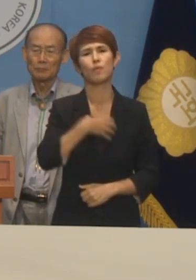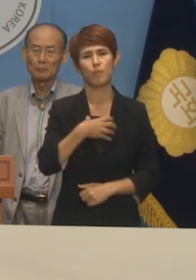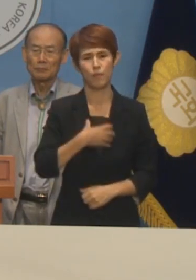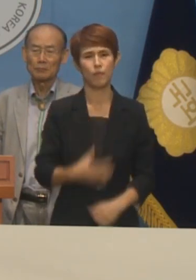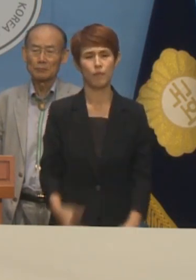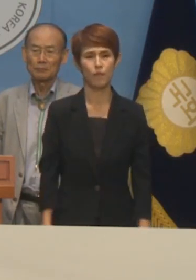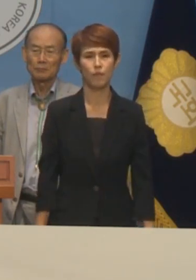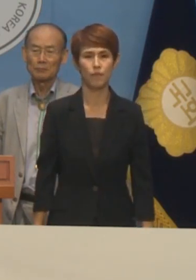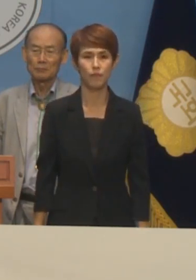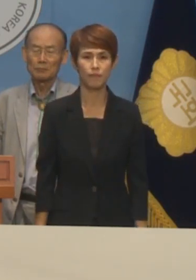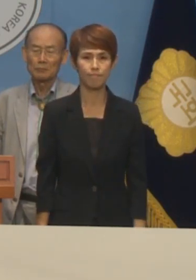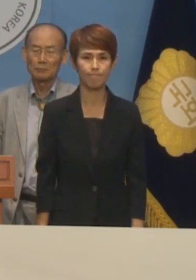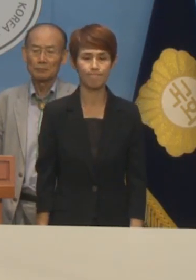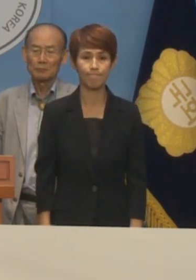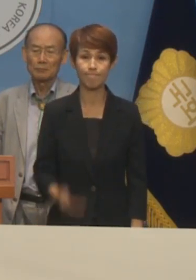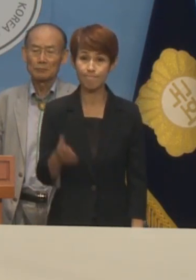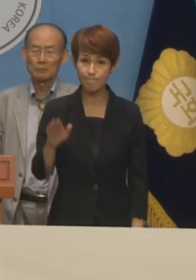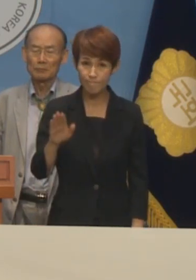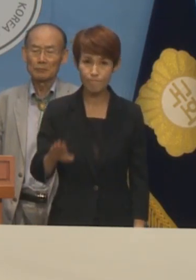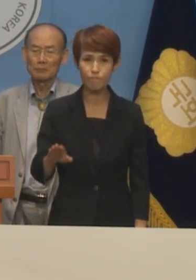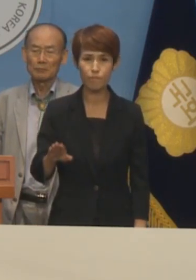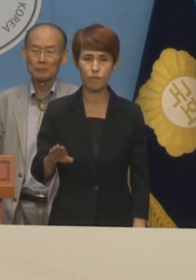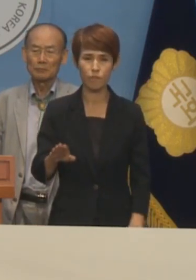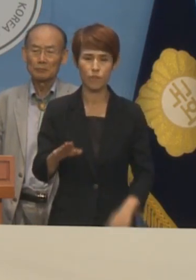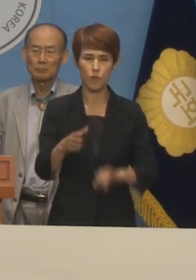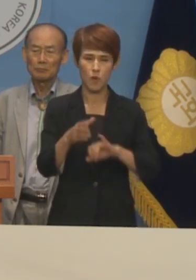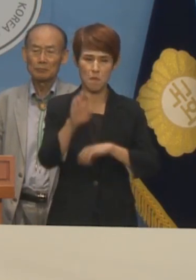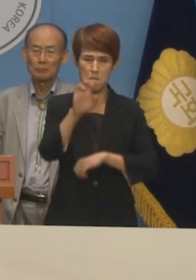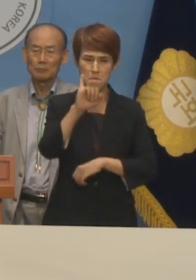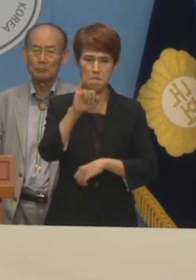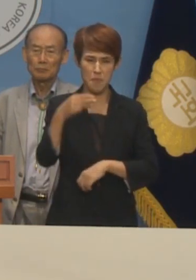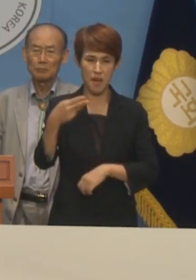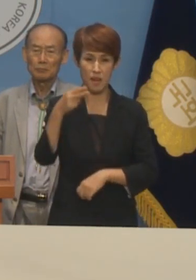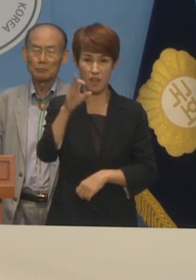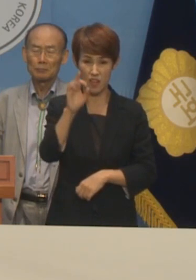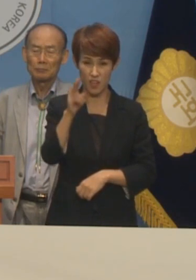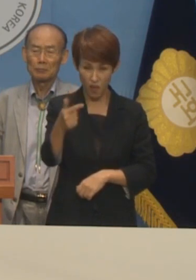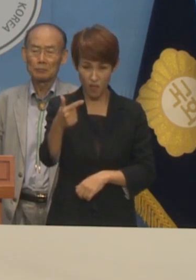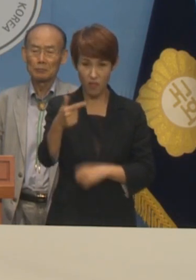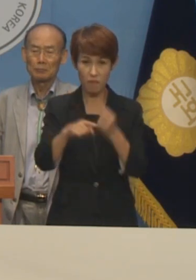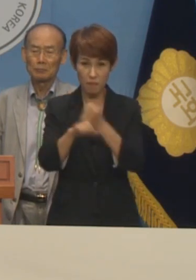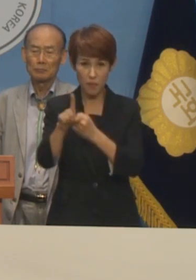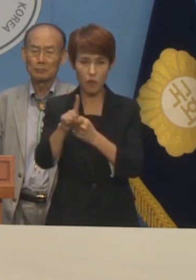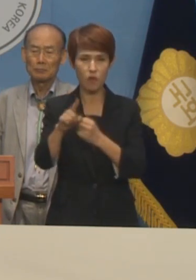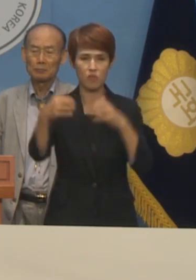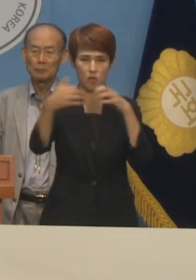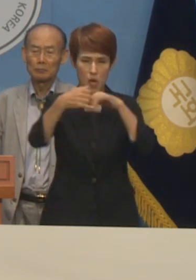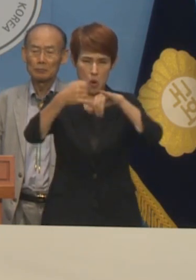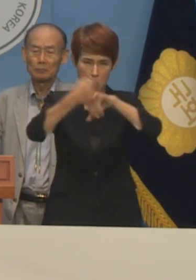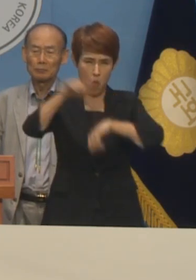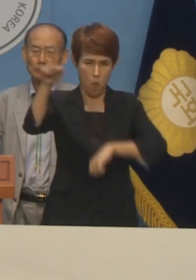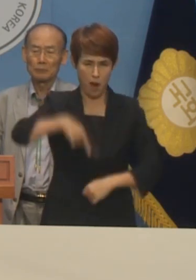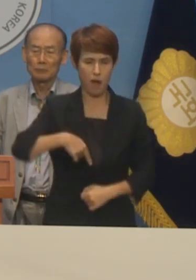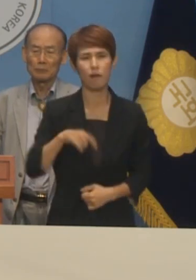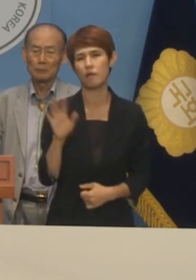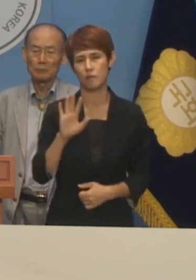분명하다. 그러나 필연적이라는 것이 반드시 전쟁이 날 수밖에 없다는 것은 아니다.